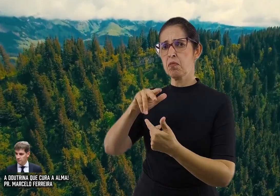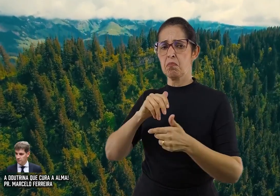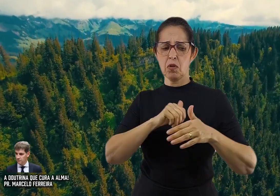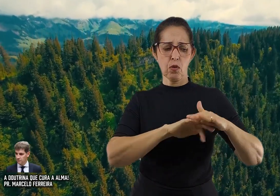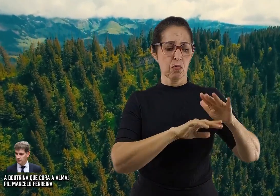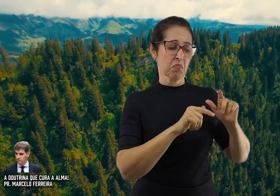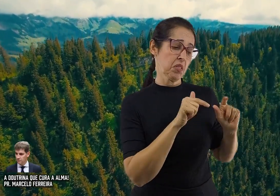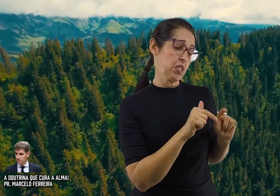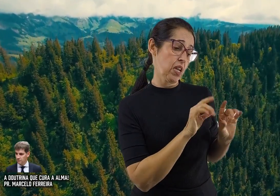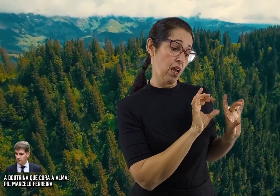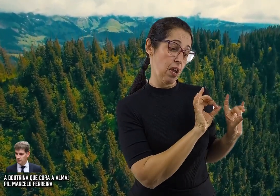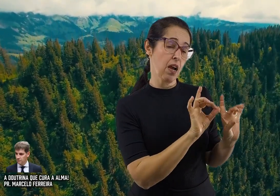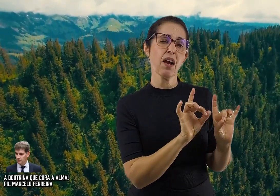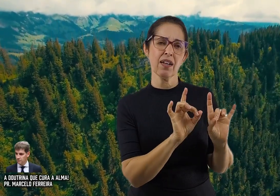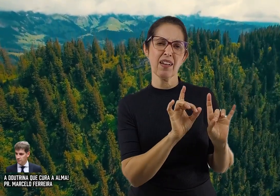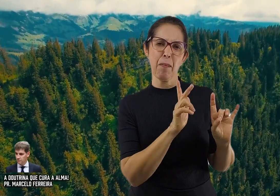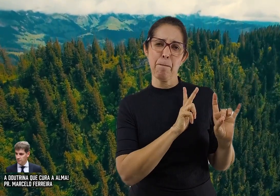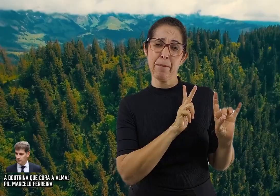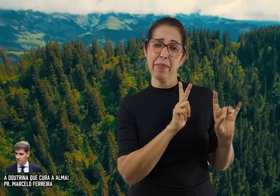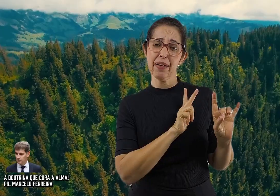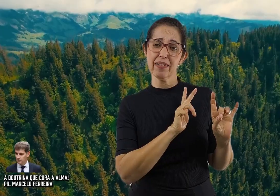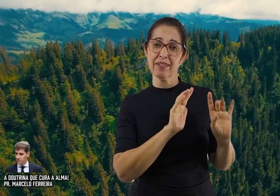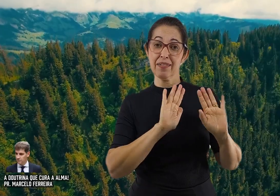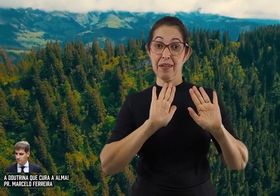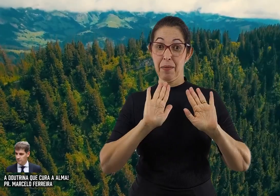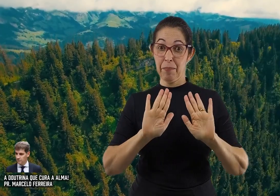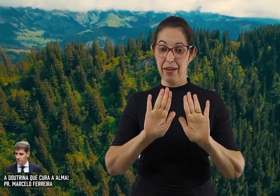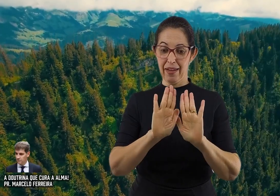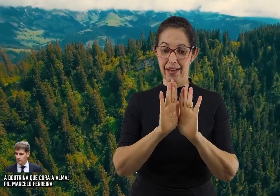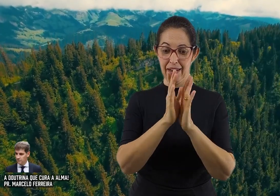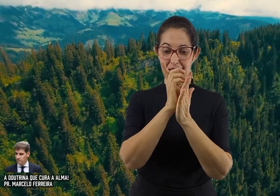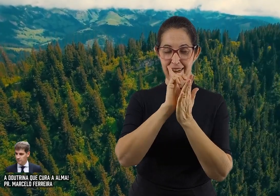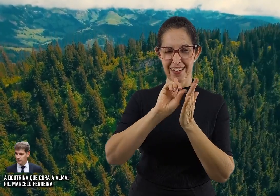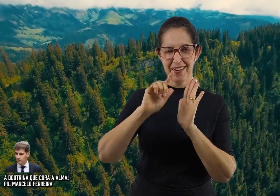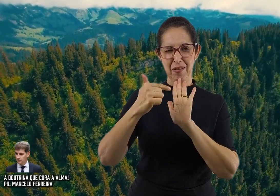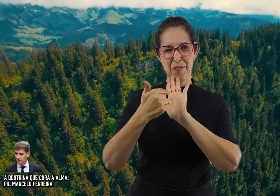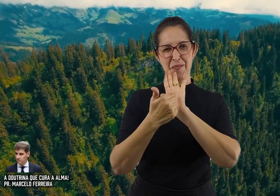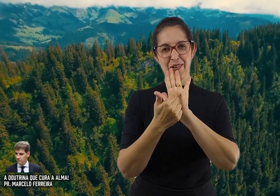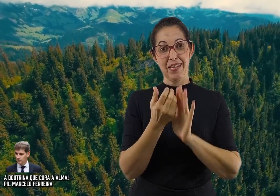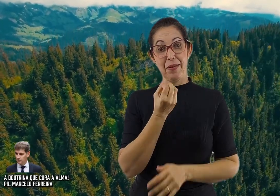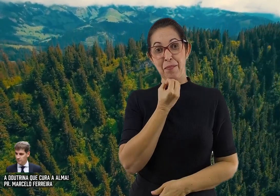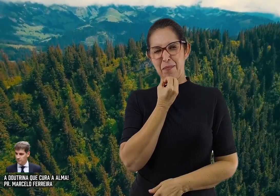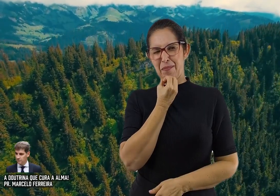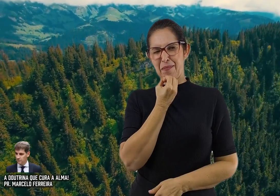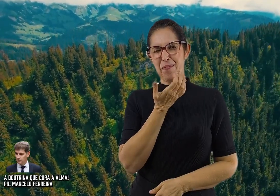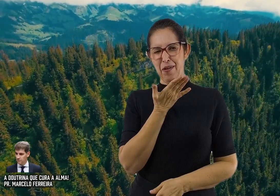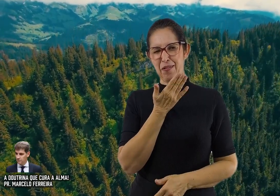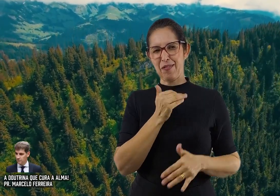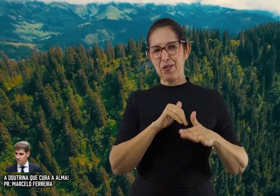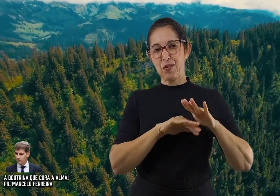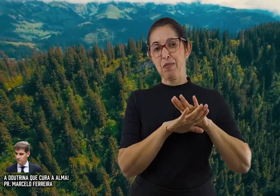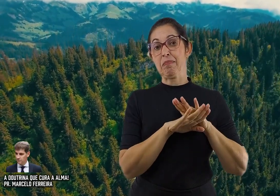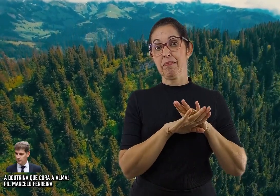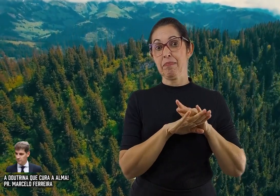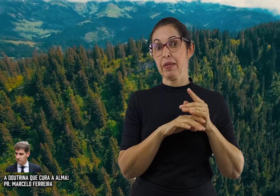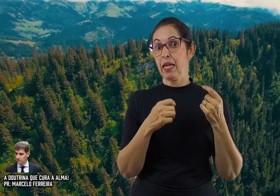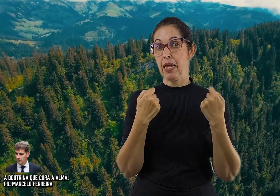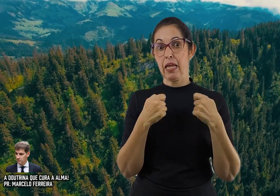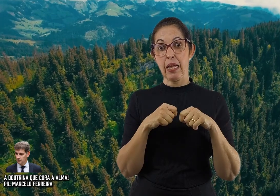local. Mas a palavra fala de bons costumes. Evitando as